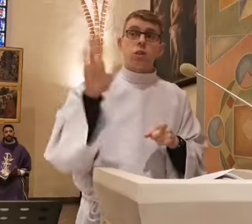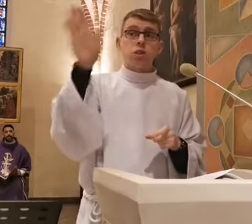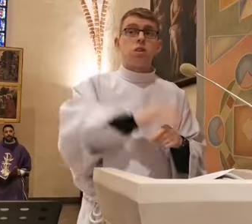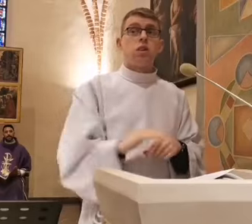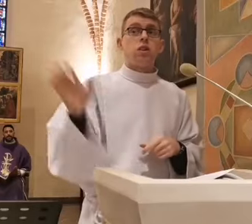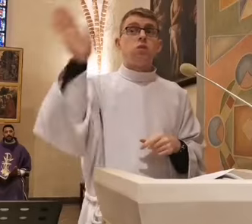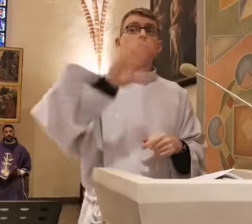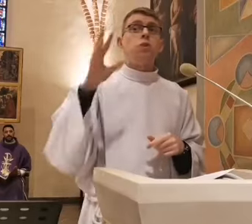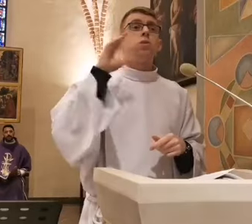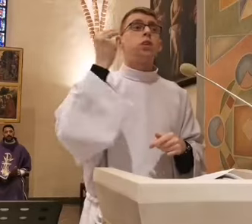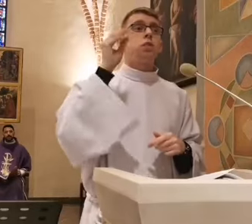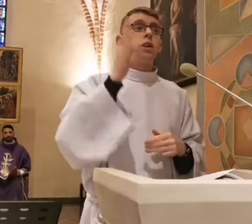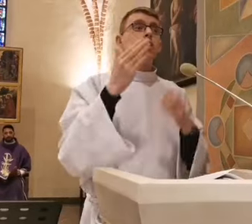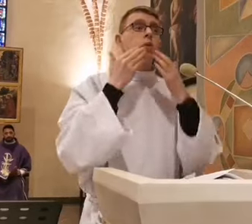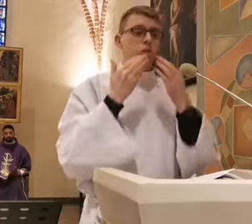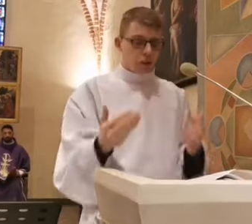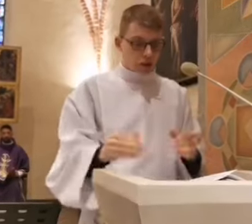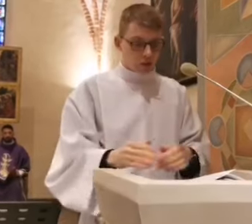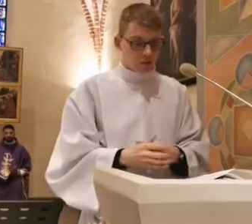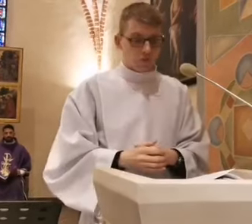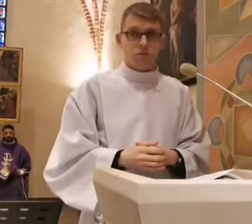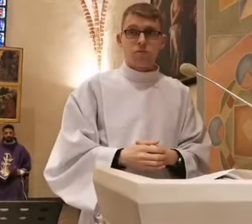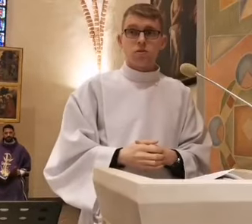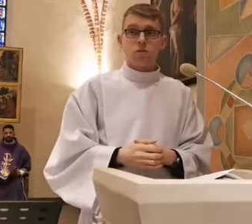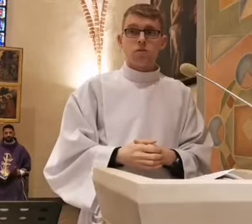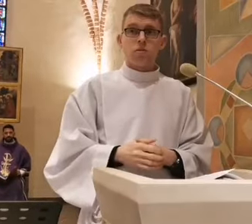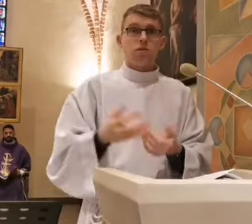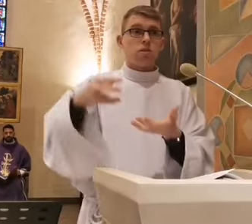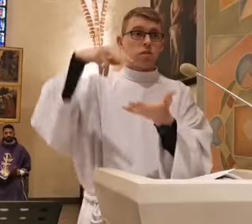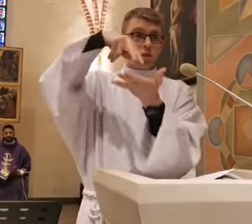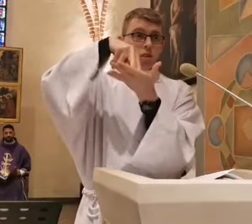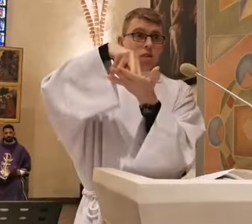słowa Boże. Niech będą ci.